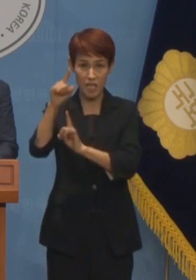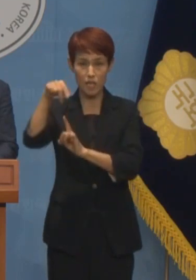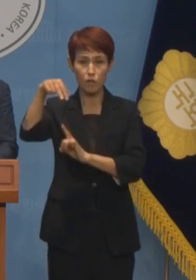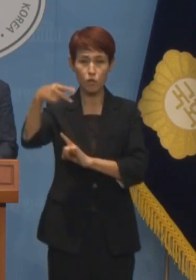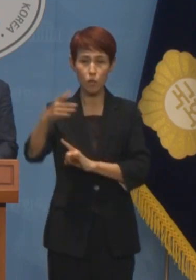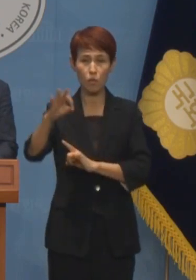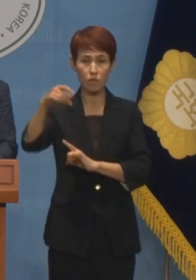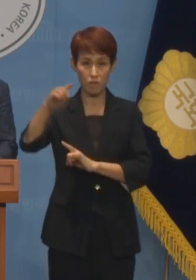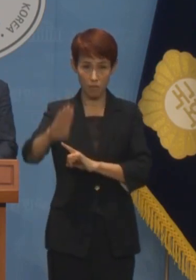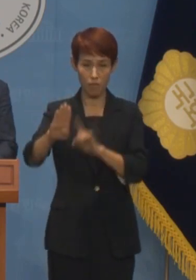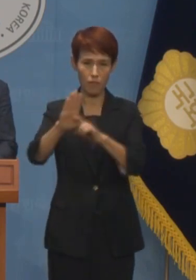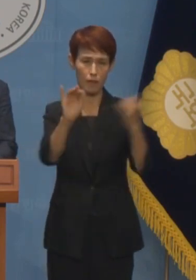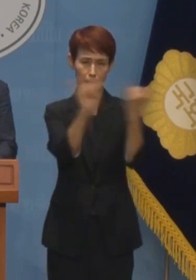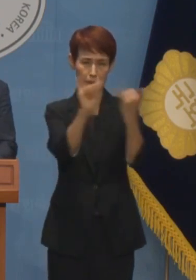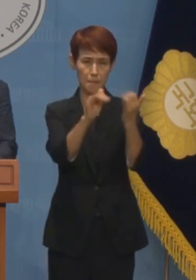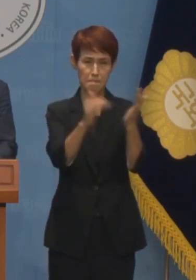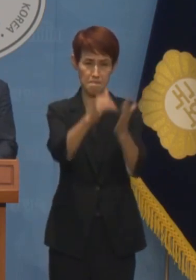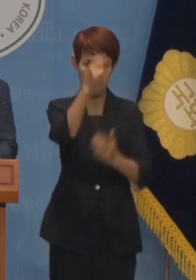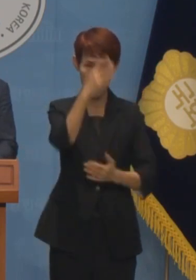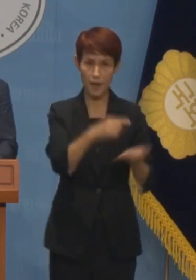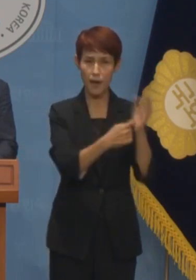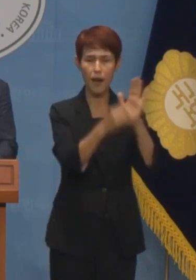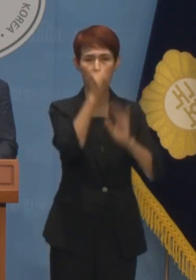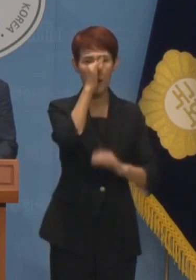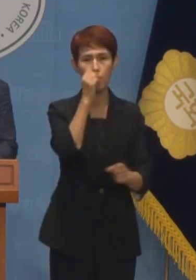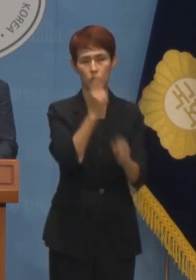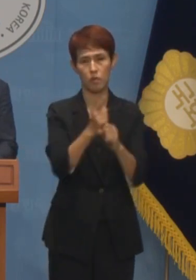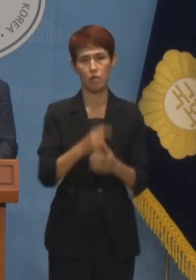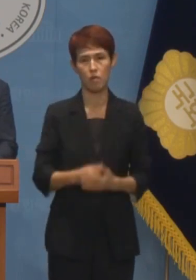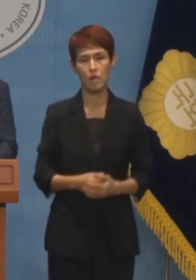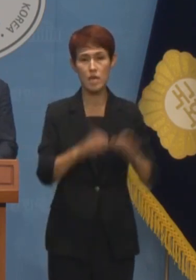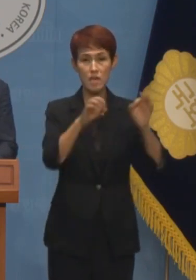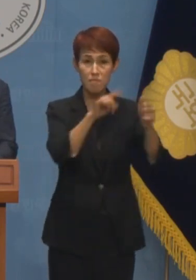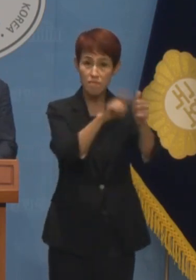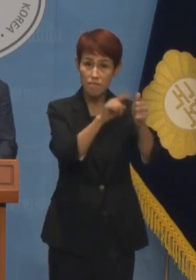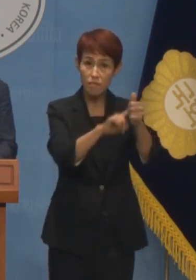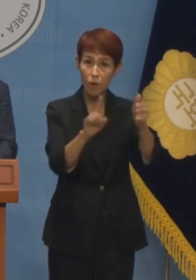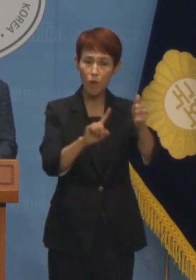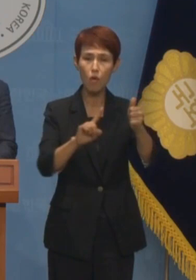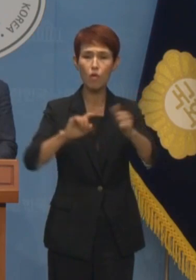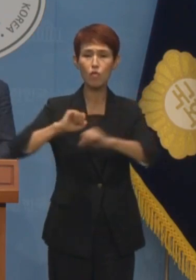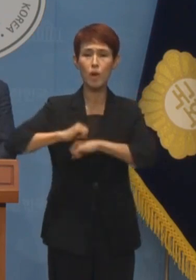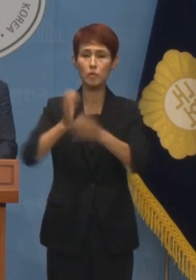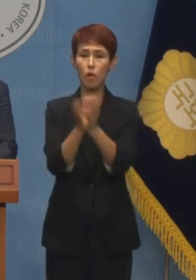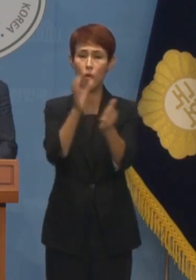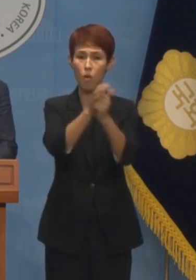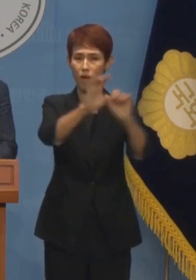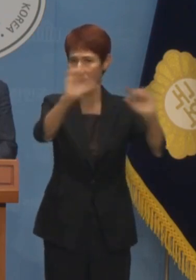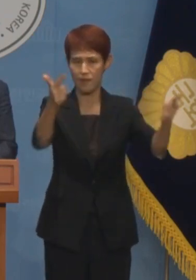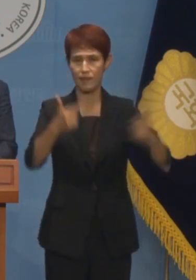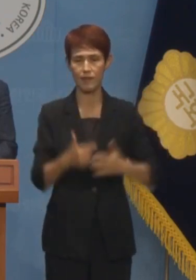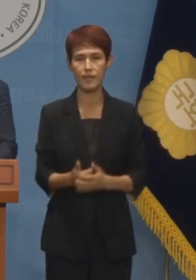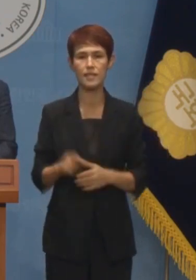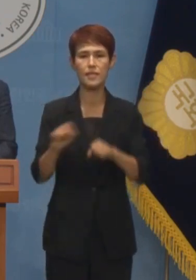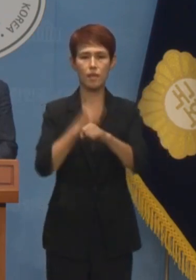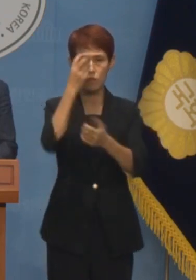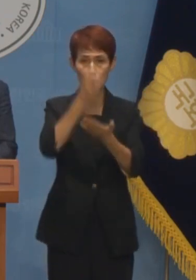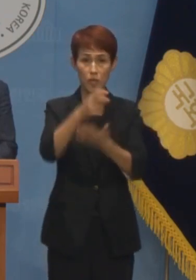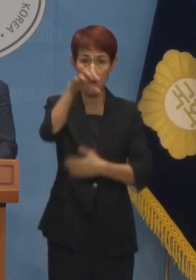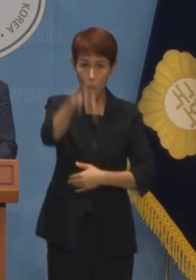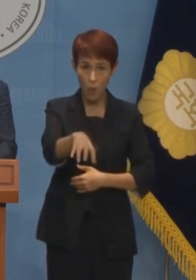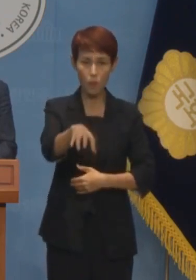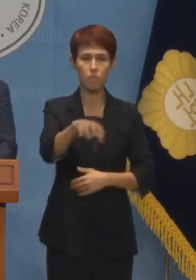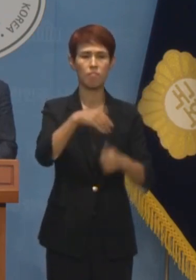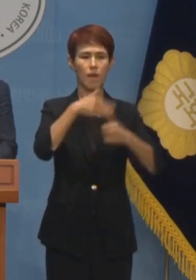이미 잘 알려져 있습니다. 김용현 처장이 가야 할 곳은 국방부 청사가 아니라 특검 조사실입니다.